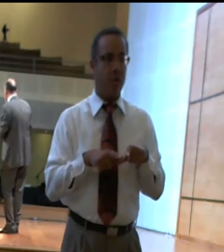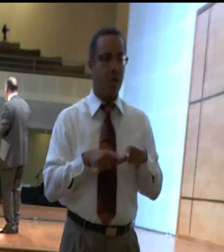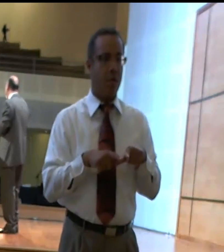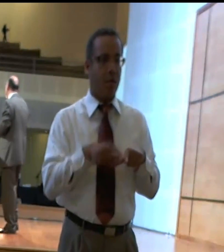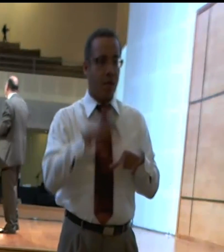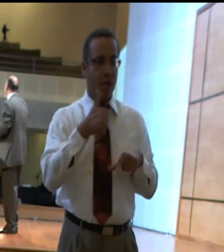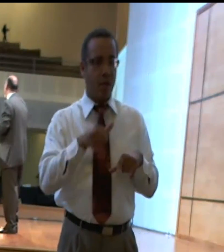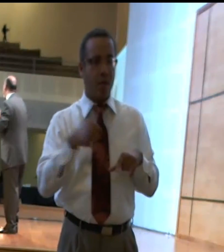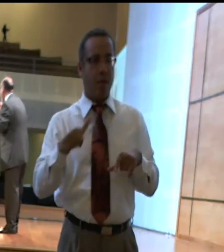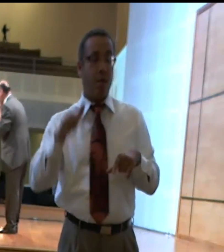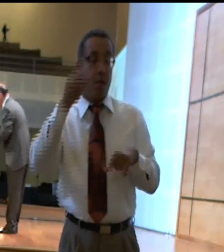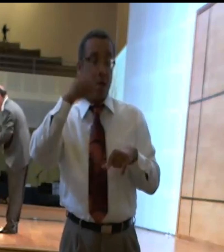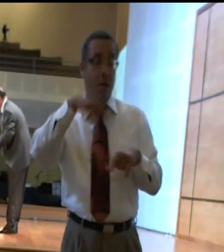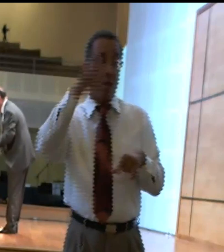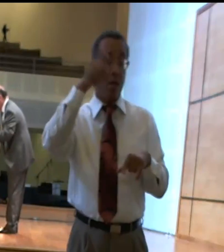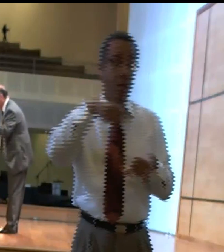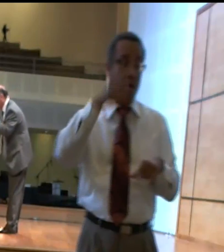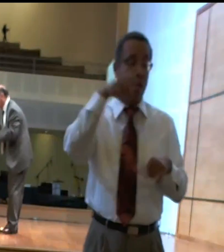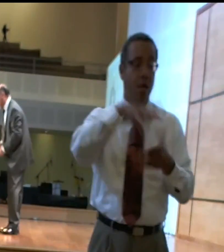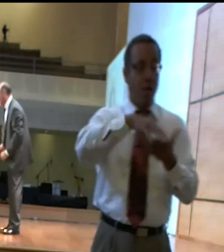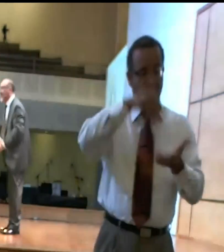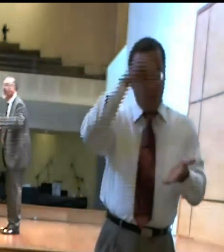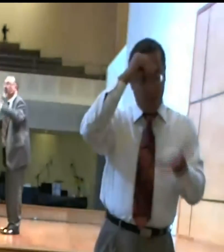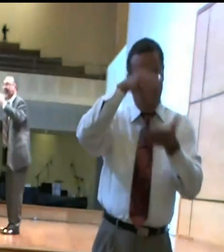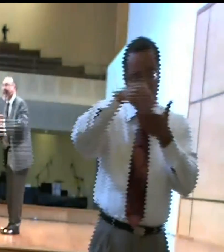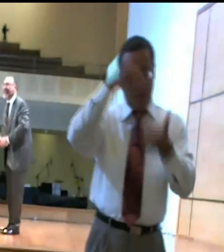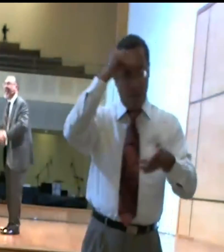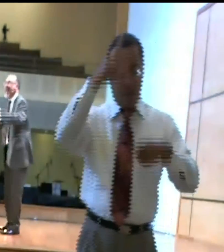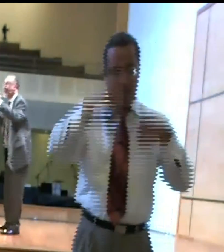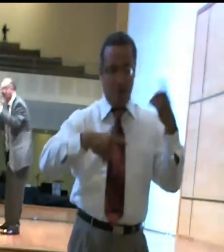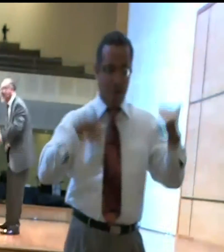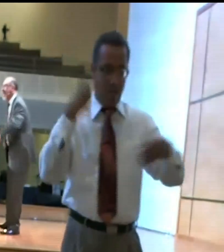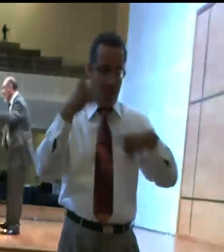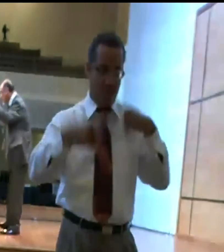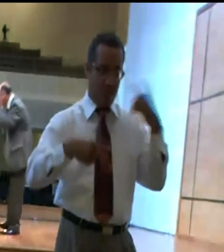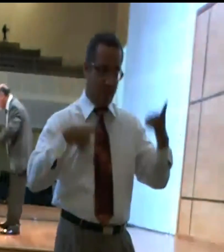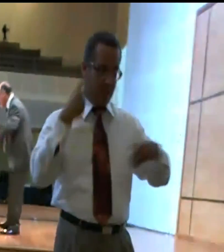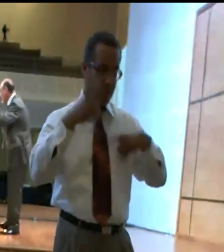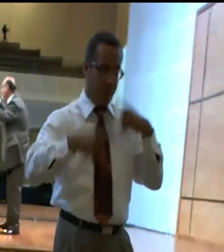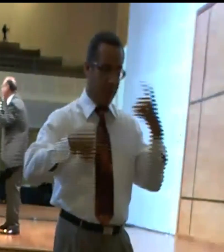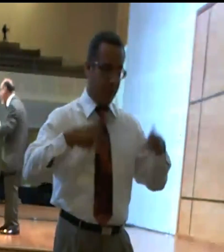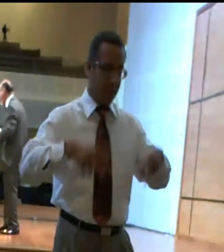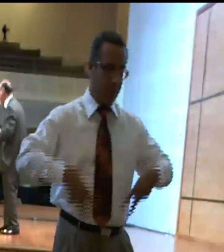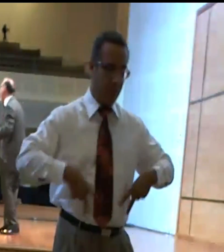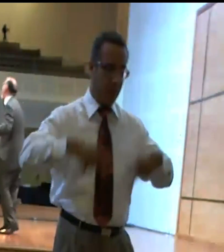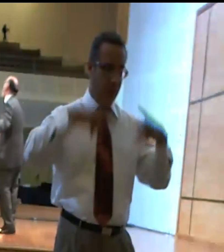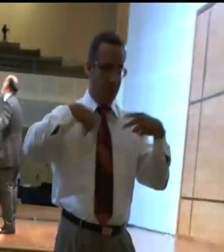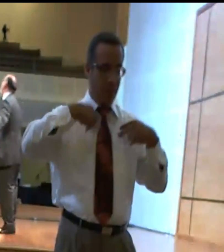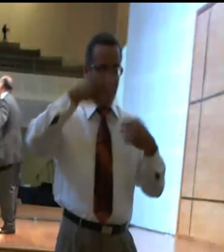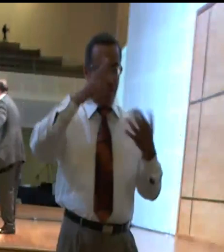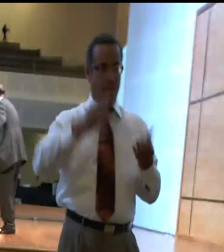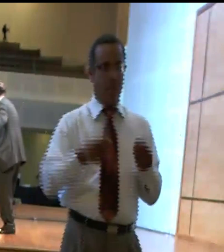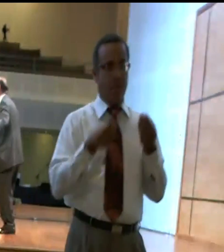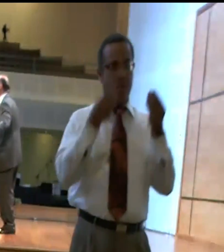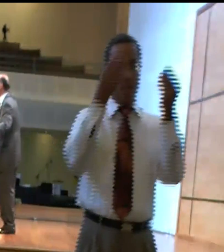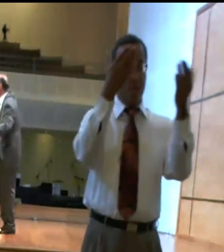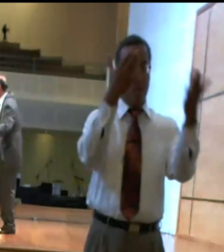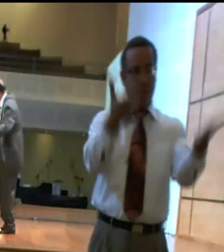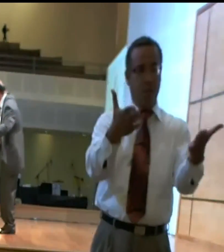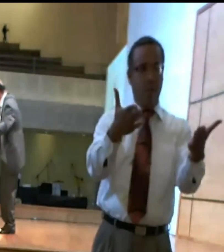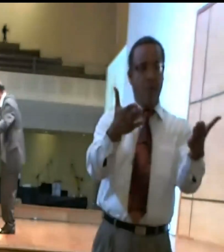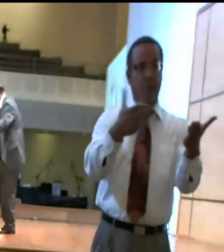extraño a algunos, debemos aprender a disfrutar de la vida que Dios nos da a pesar de